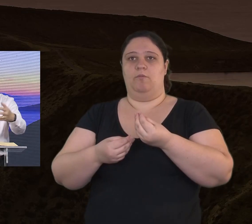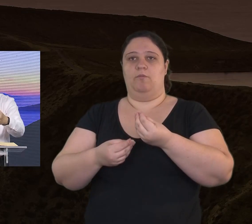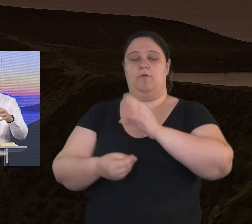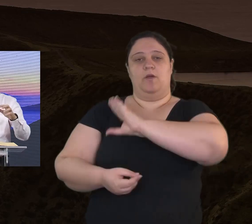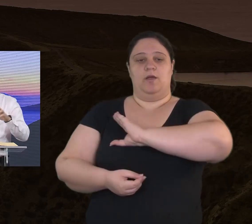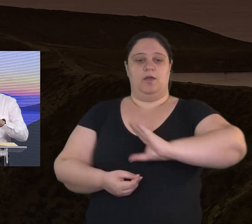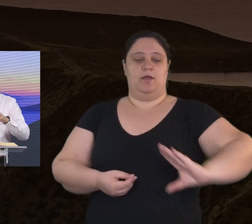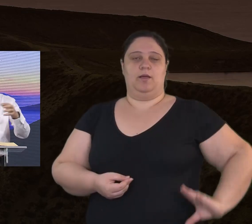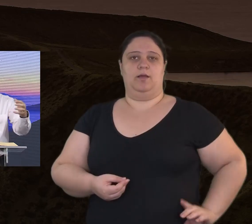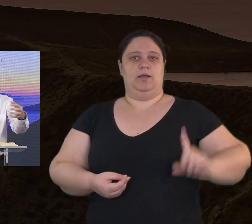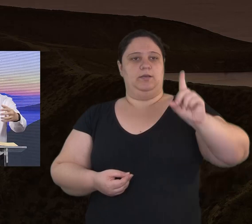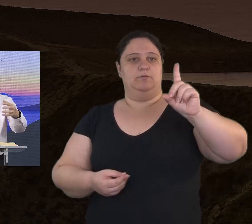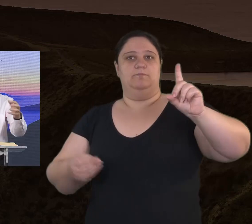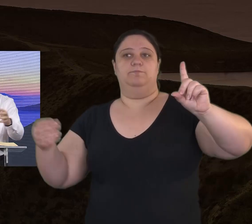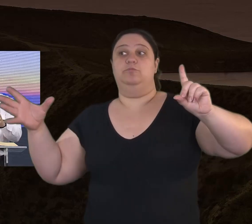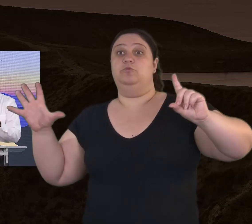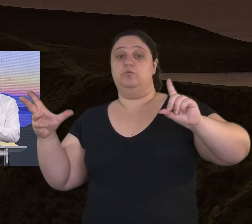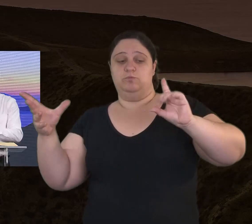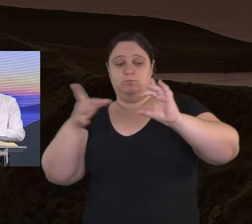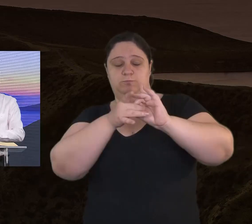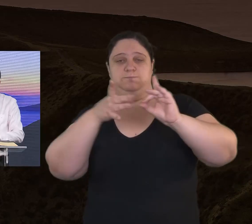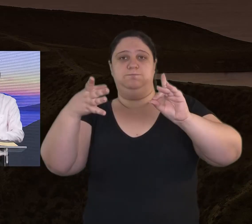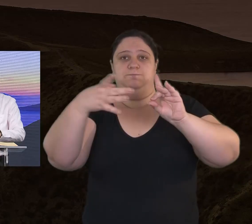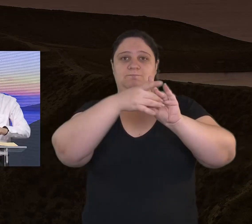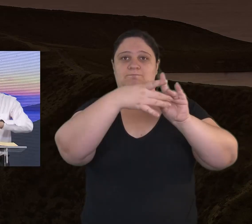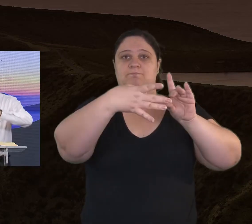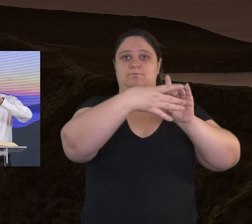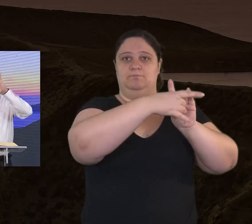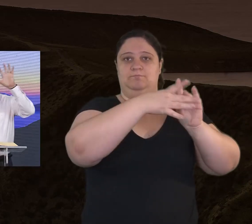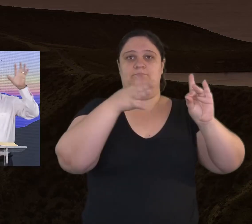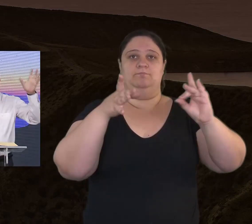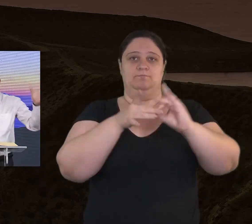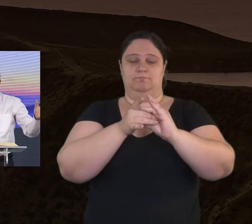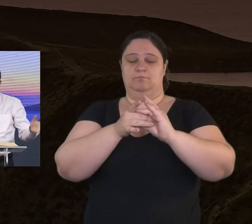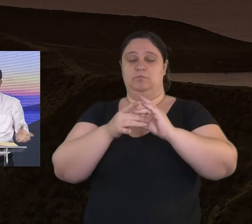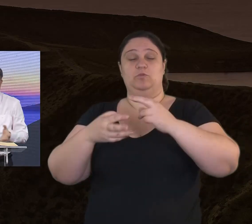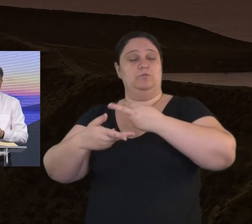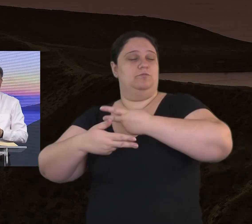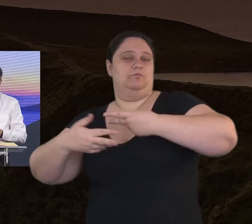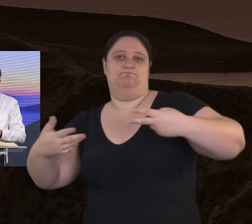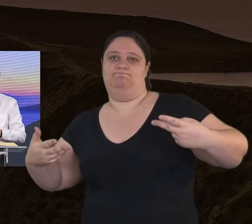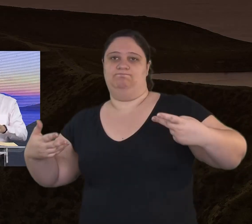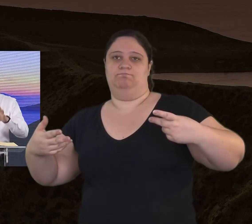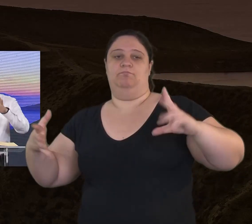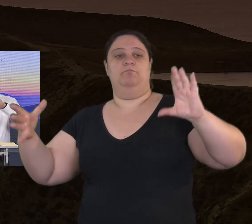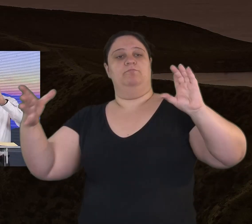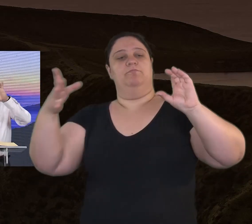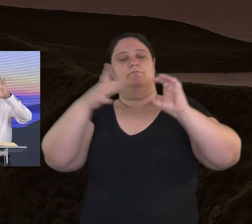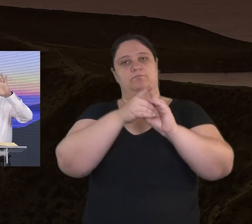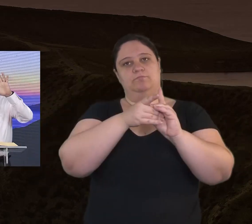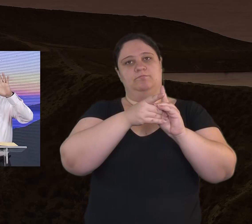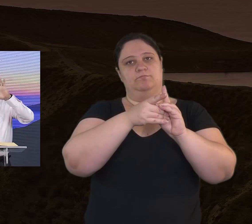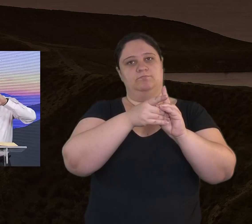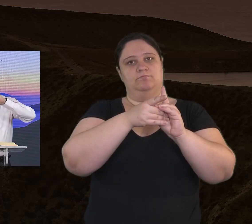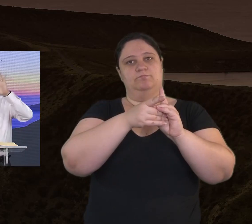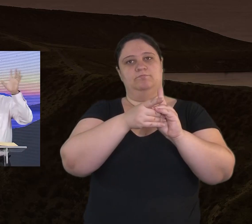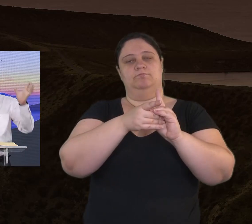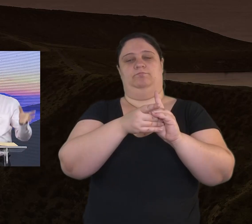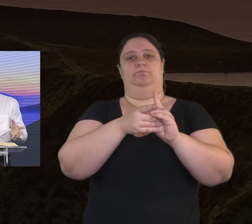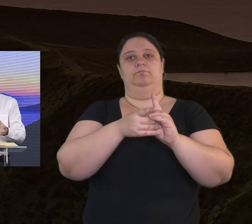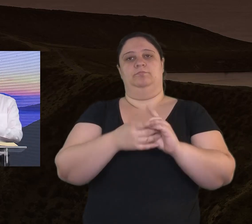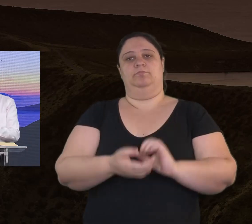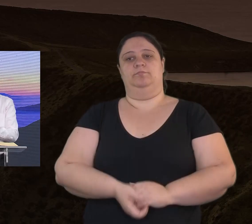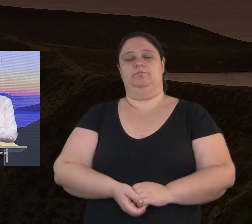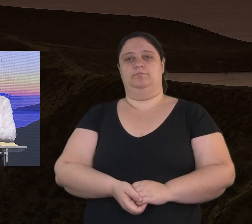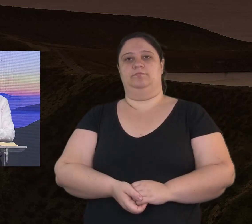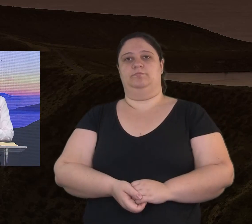centrados, encabeçados, conectados em Cristo. Toda a criação nos céus e na terra foi